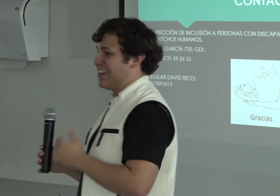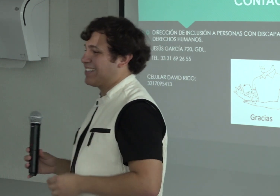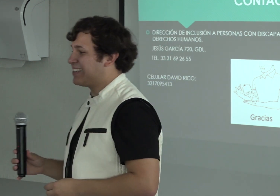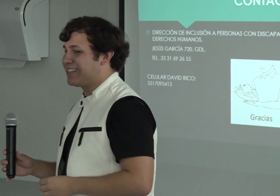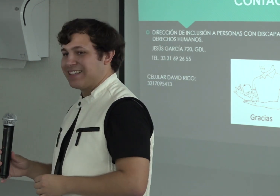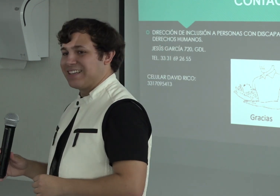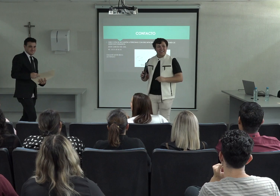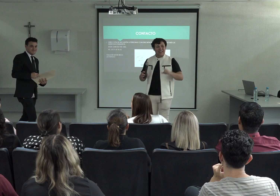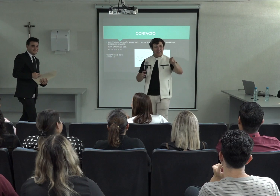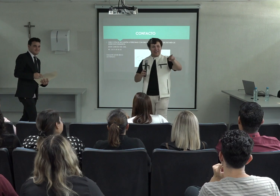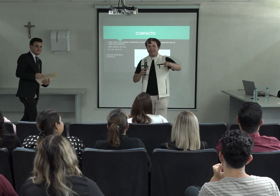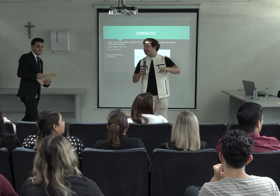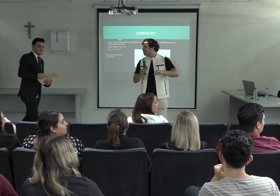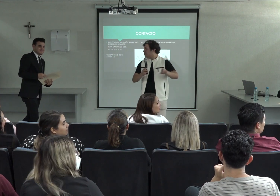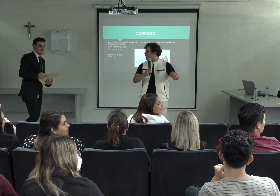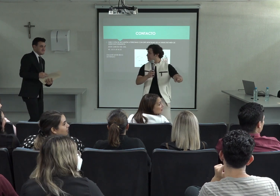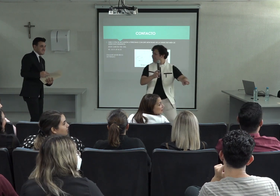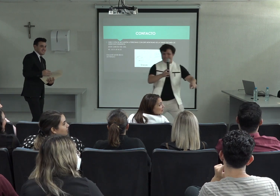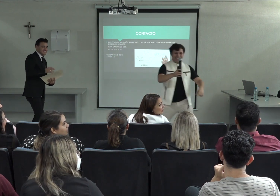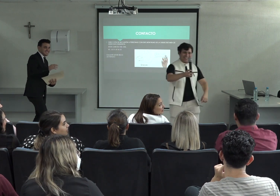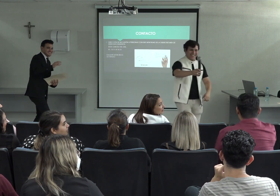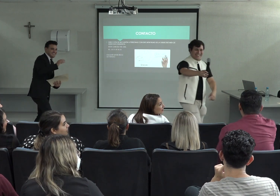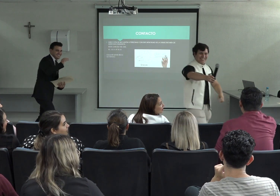Gracias. ¿Allá de qué lado se lo paso?